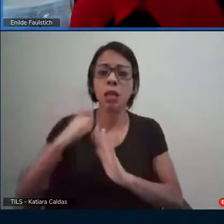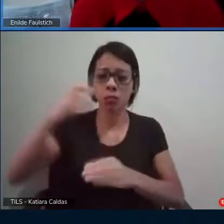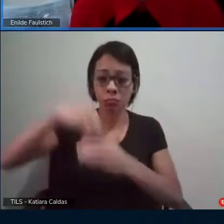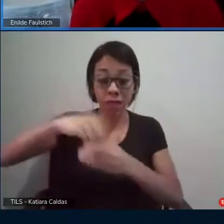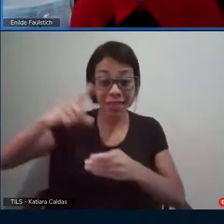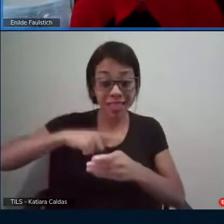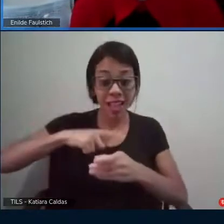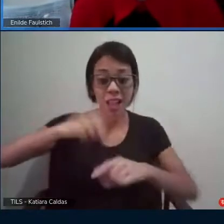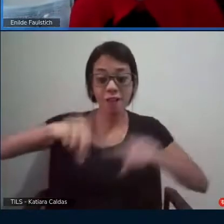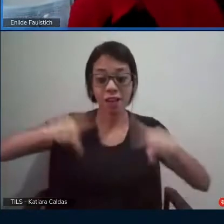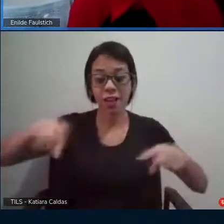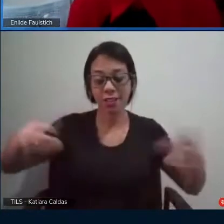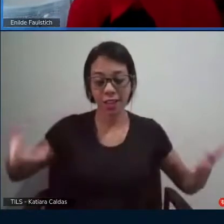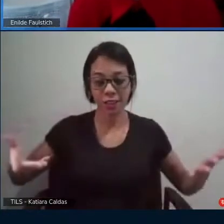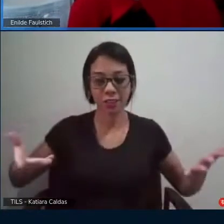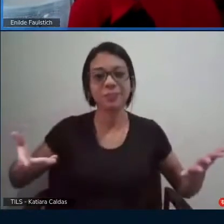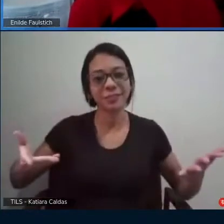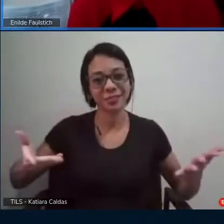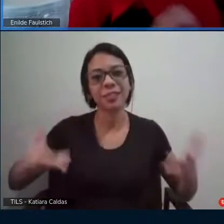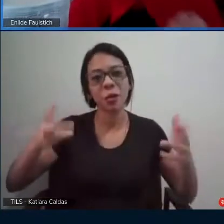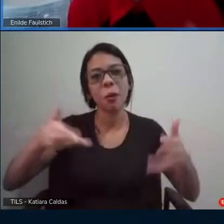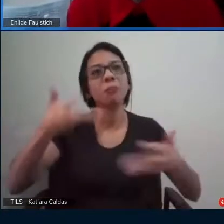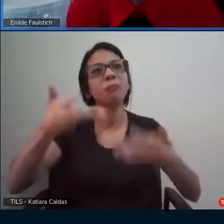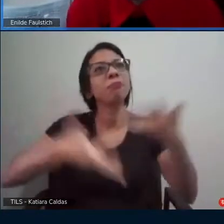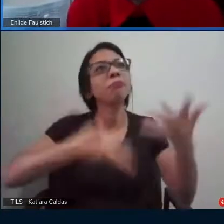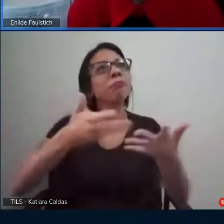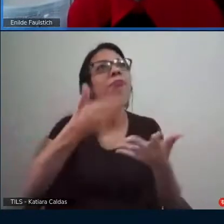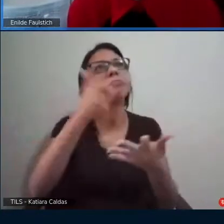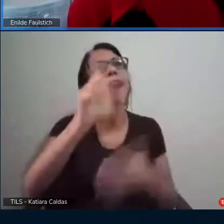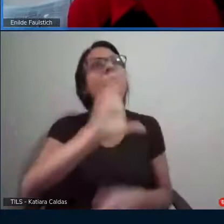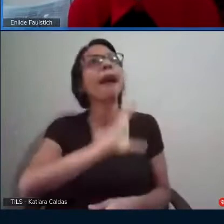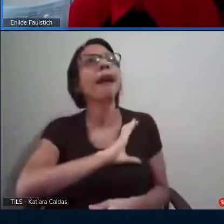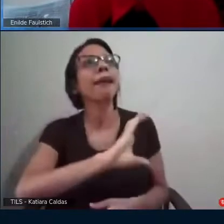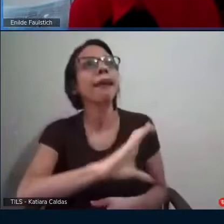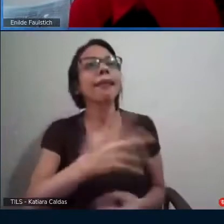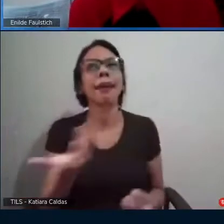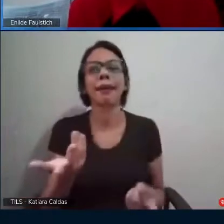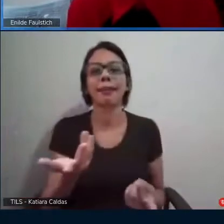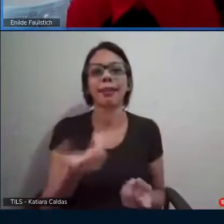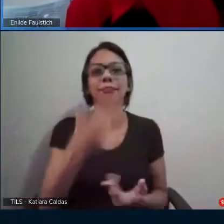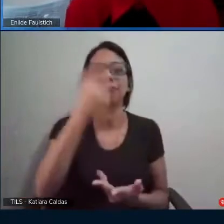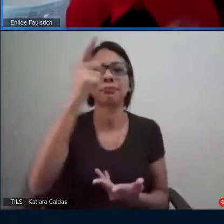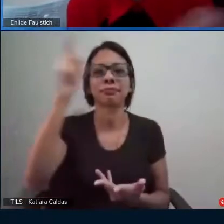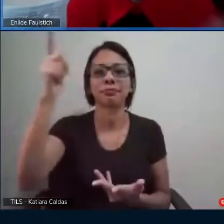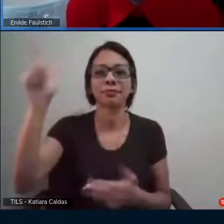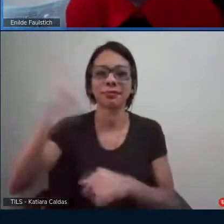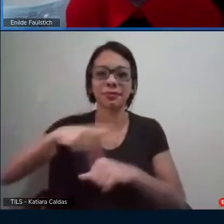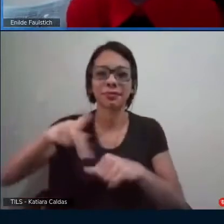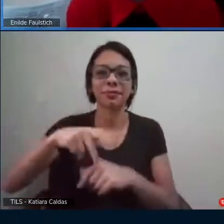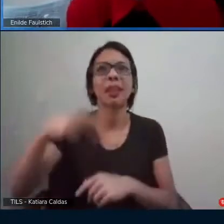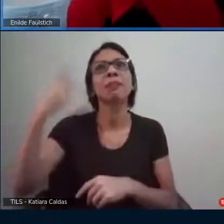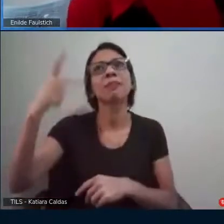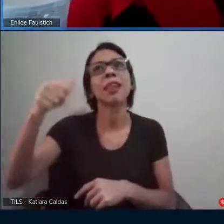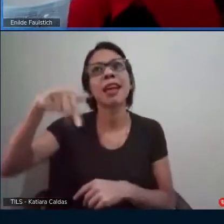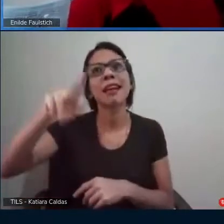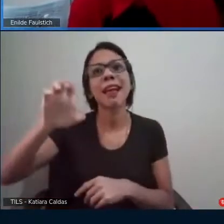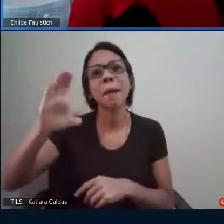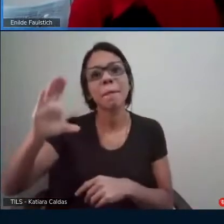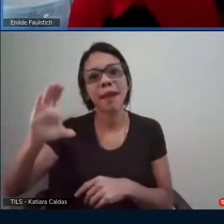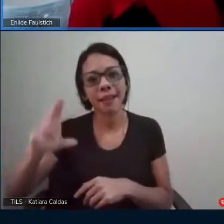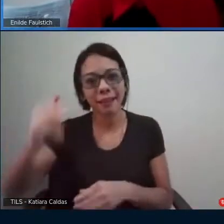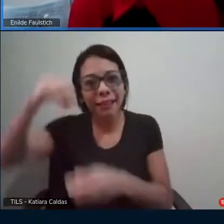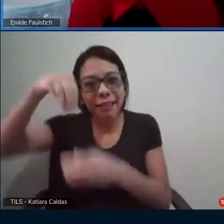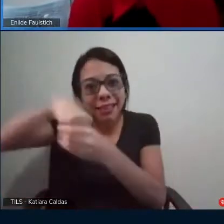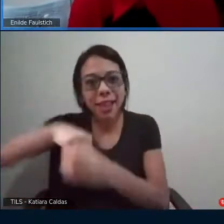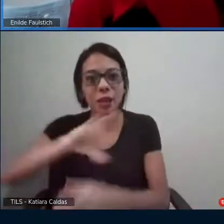variedade. Como nós temos a língua de sinais do Canadá, a língua de sinais de Quebec, que está dentro do